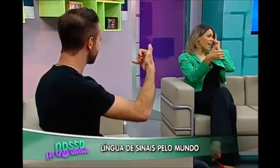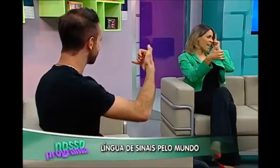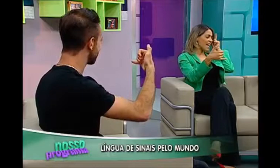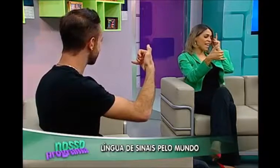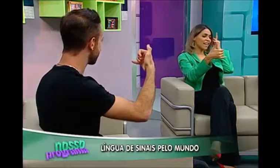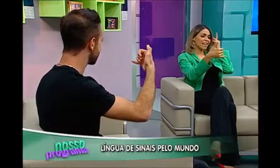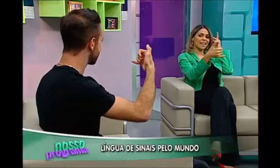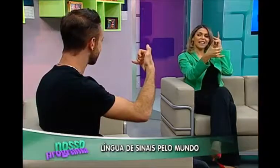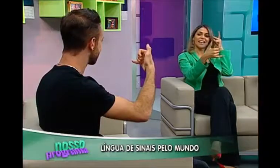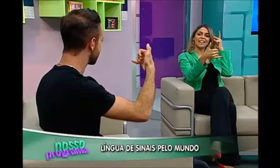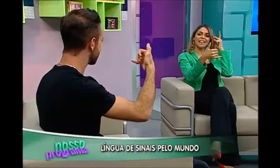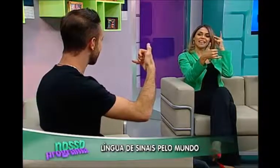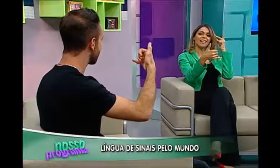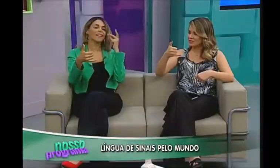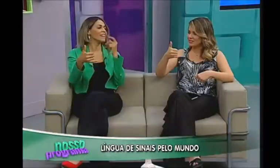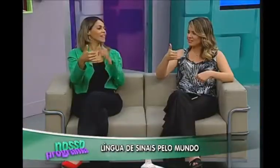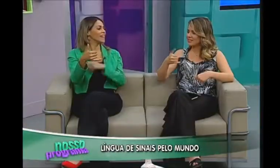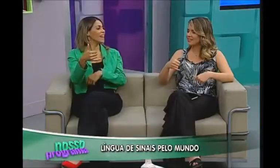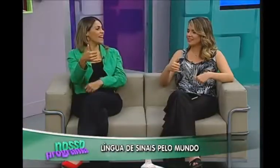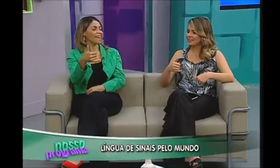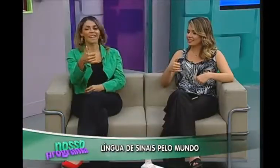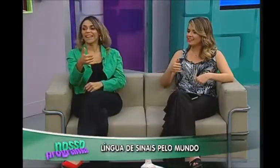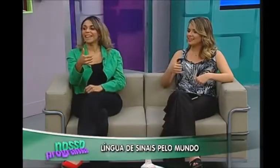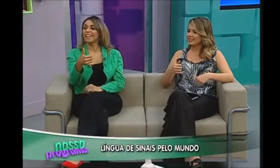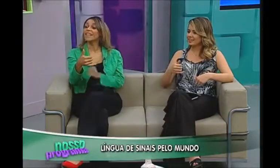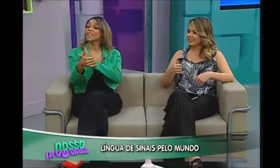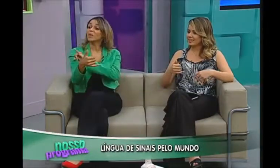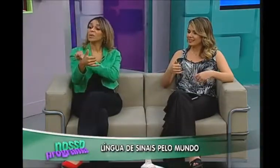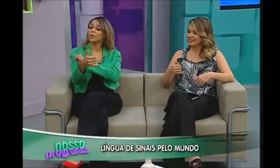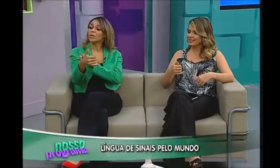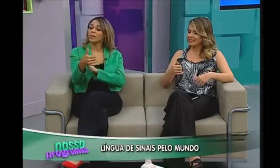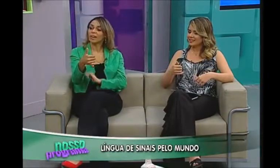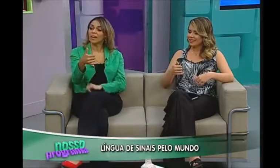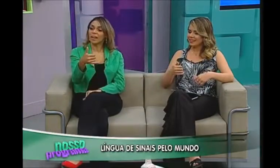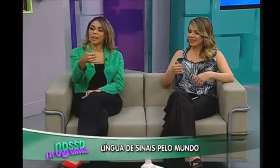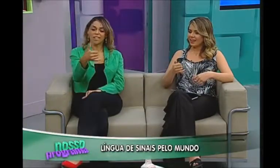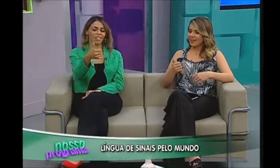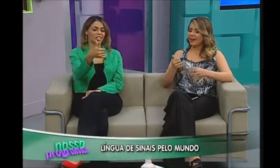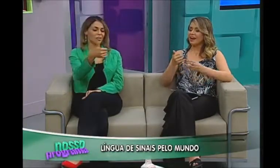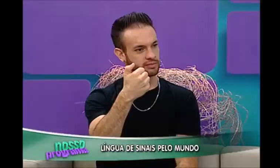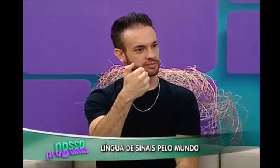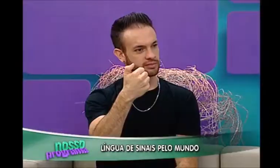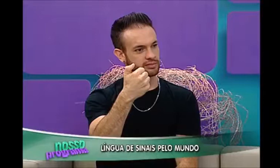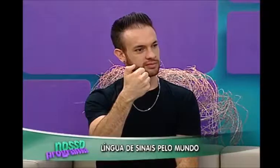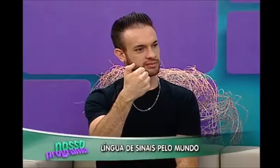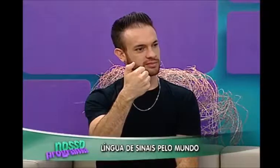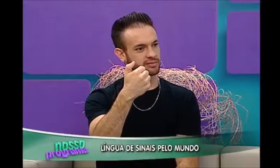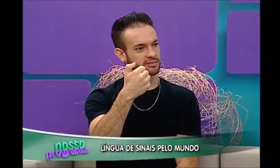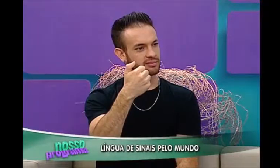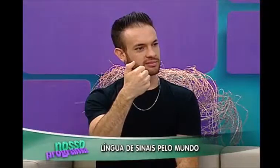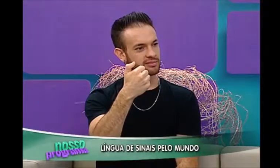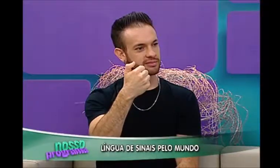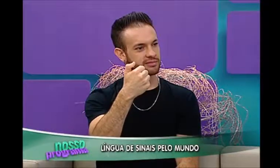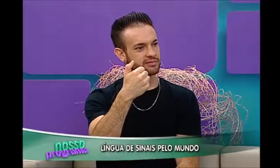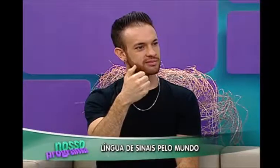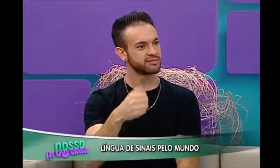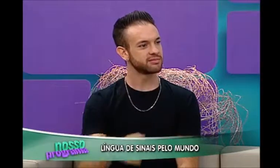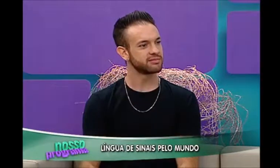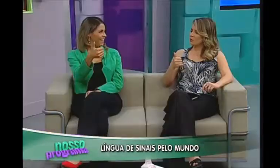É. São Paulo. Então em São Paulo a gente faz assim. É. No Rio, tira o mindinho. Entendi. Eu acho que eu